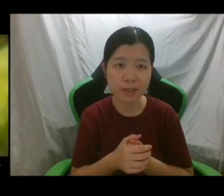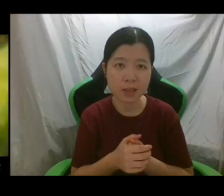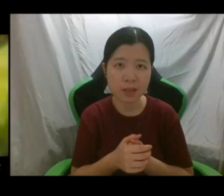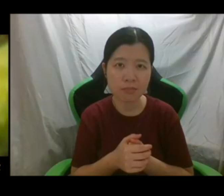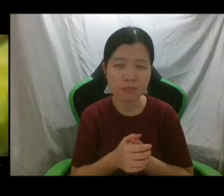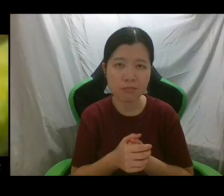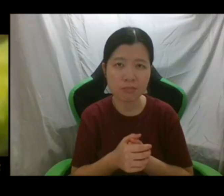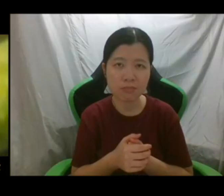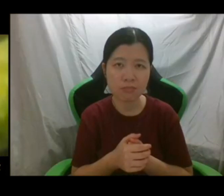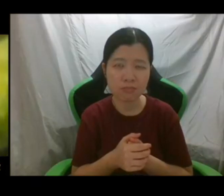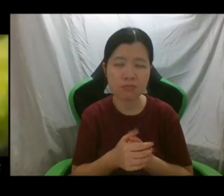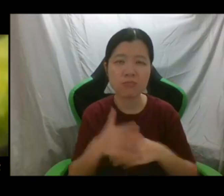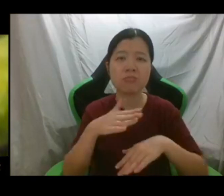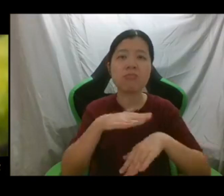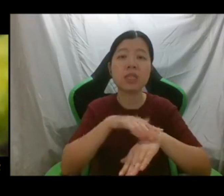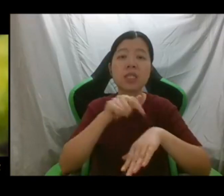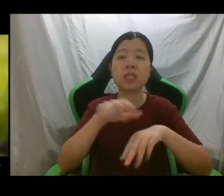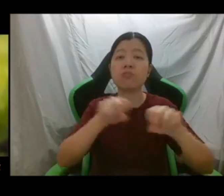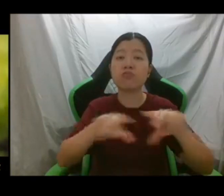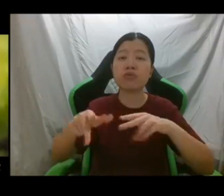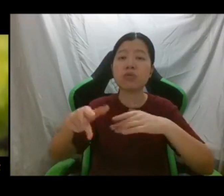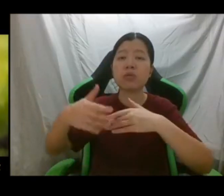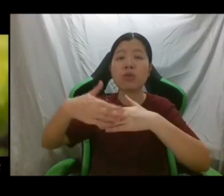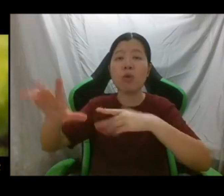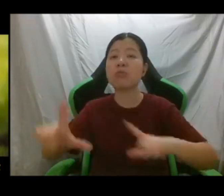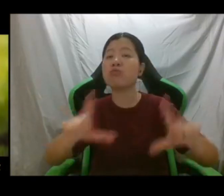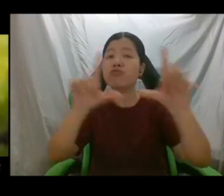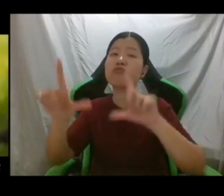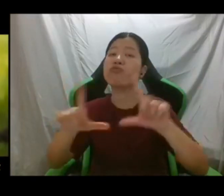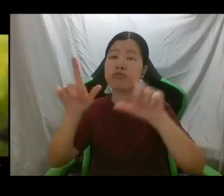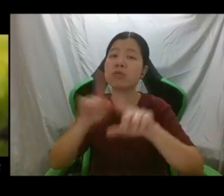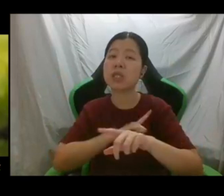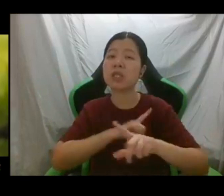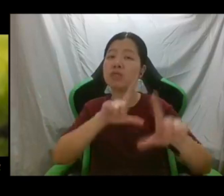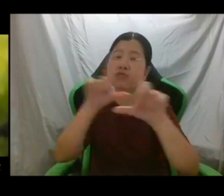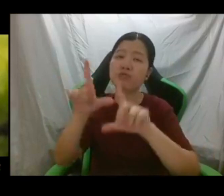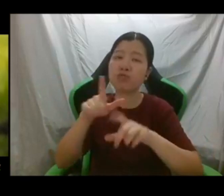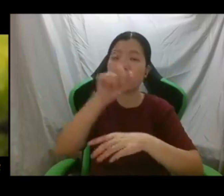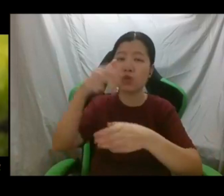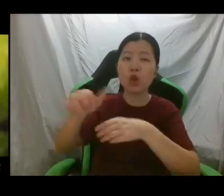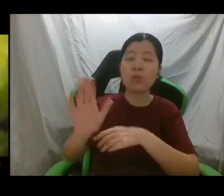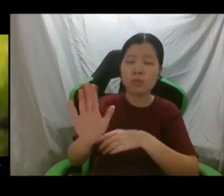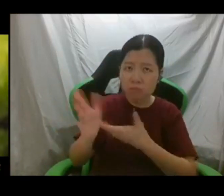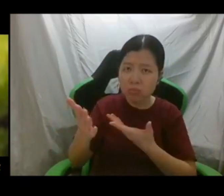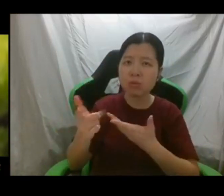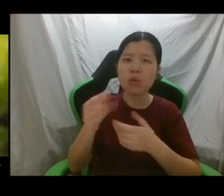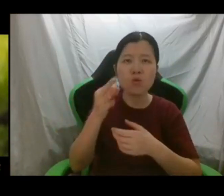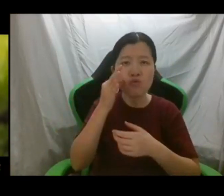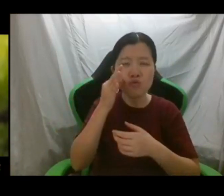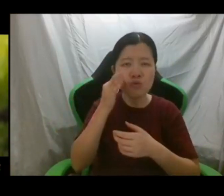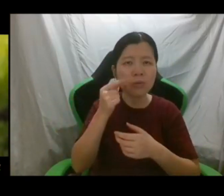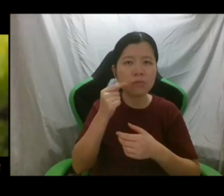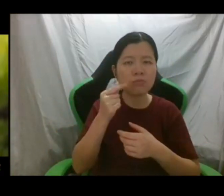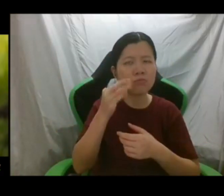一般生活響野外嘅獵豹可以活到10歲度，超過